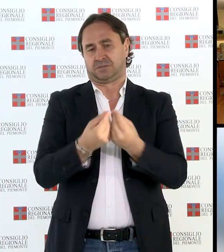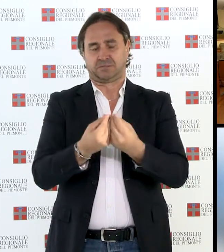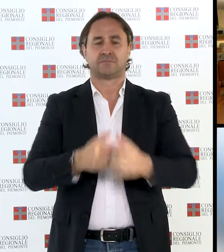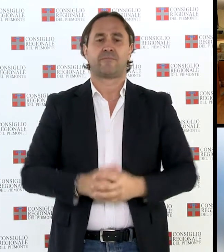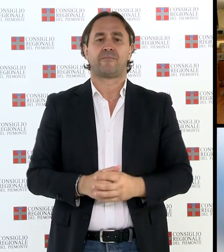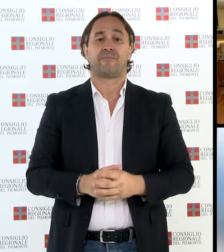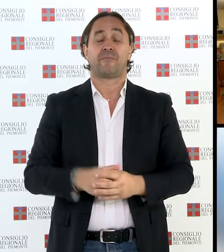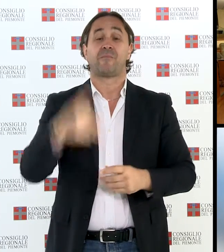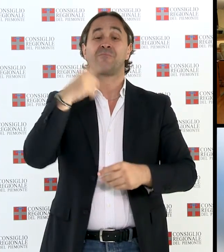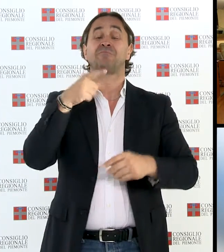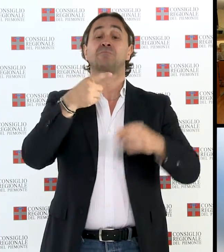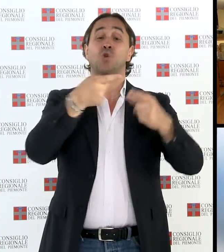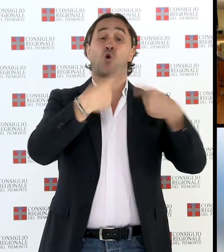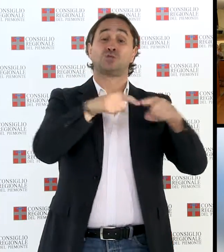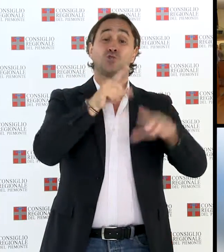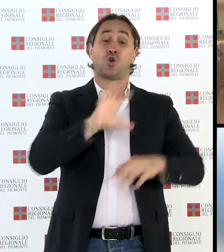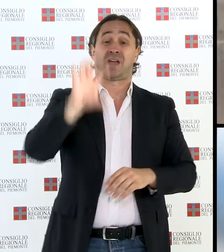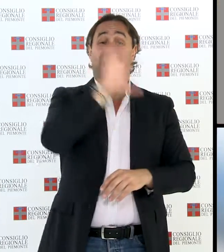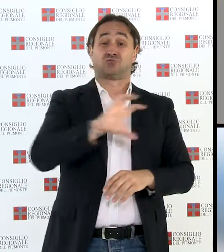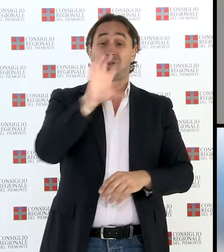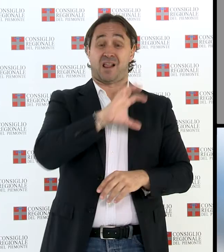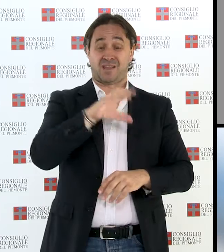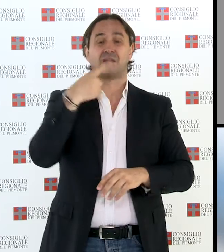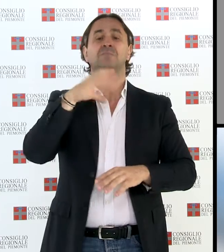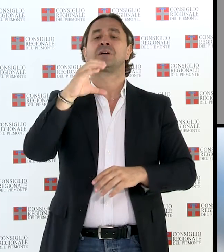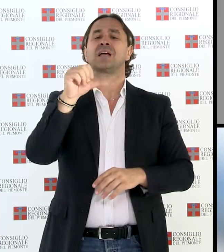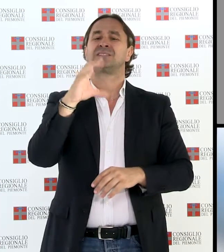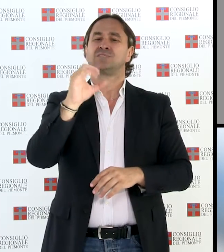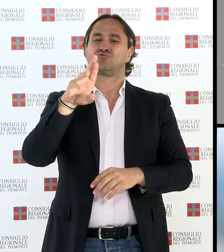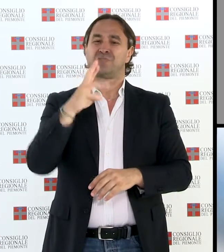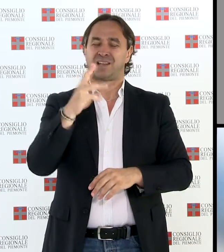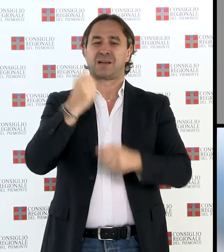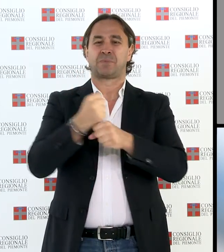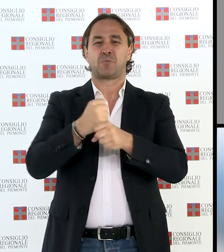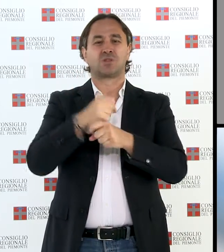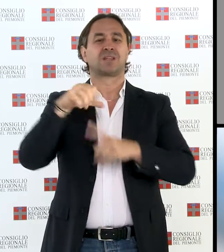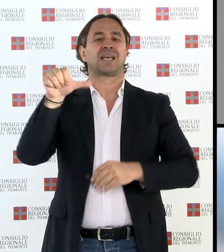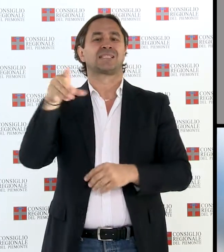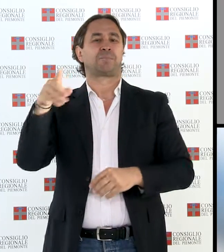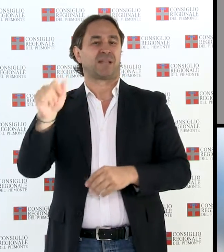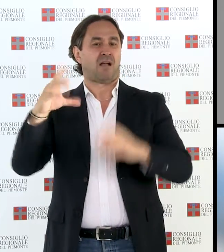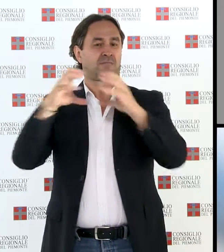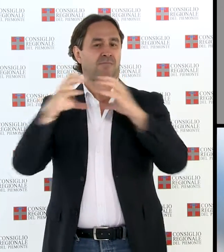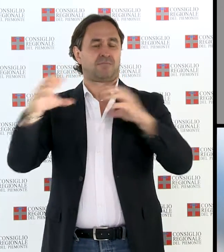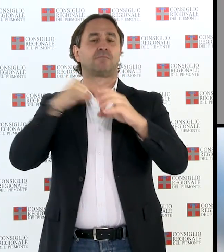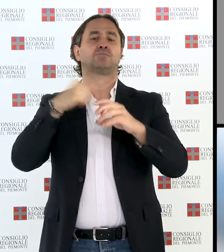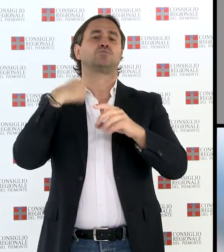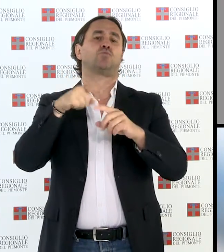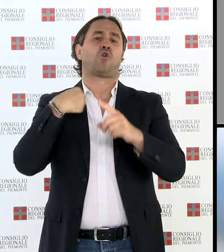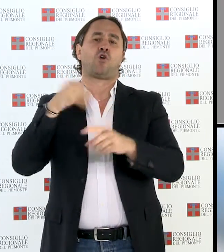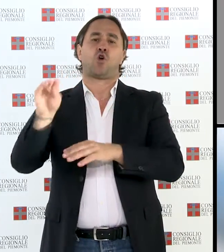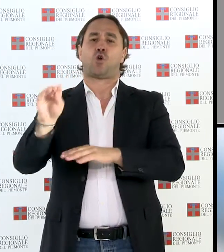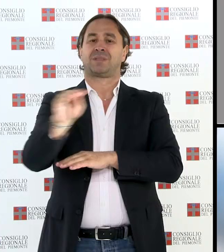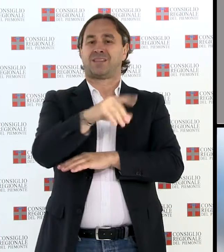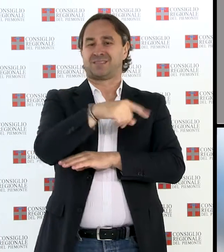Il Consiglio regionale ha dato il via libera alla ricapitalizzazione di SCR Piemonte S.p.A., società di committenza regionale.